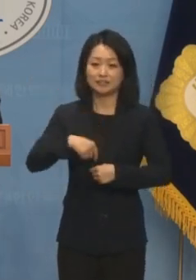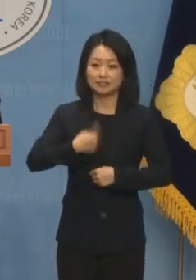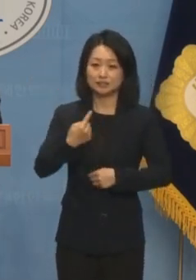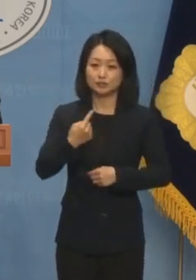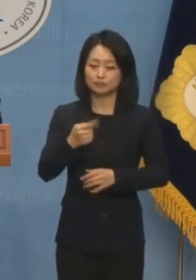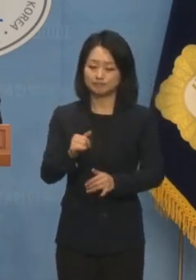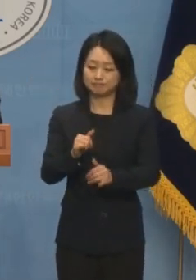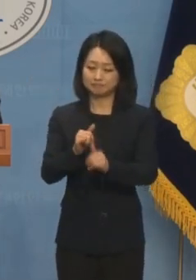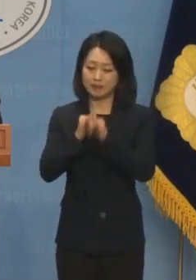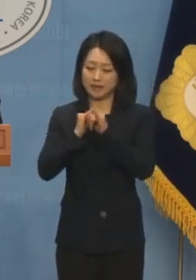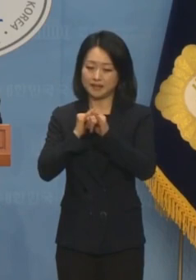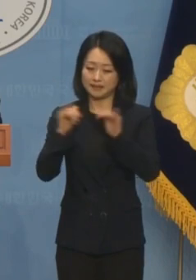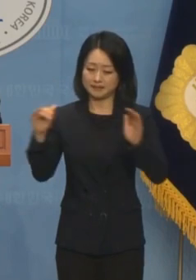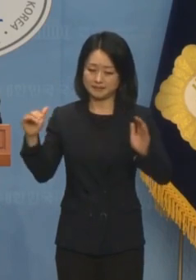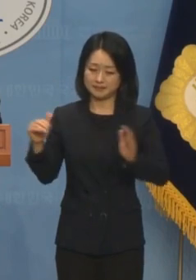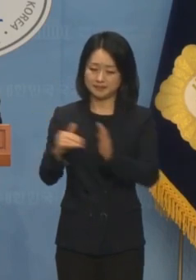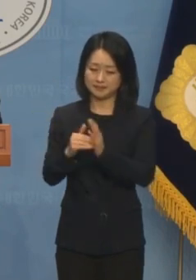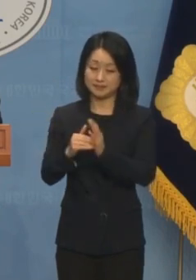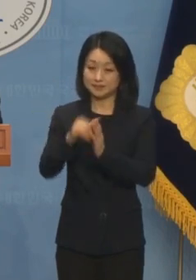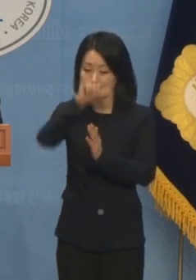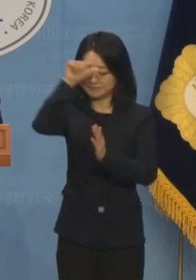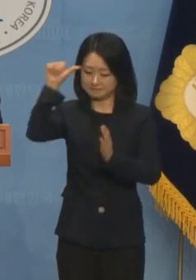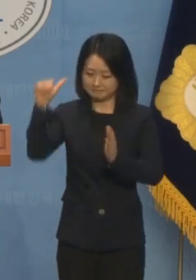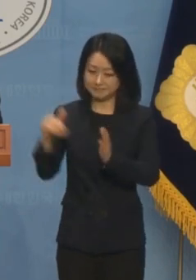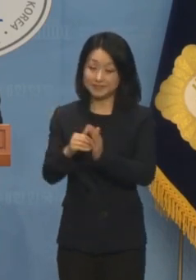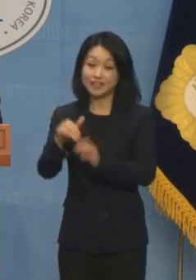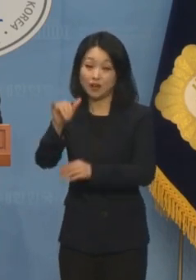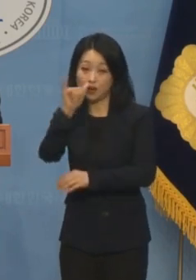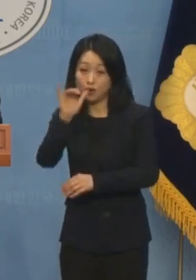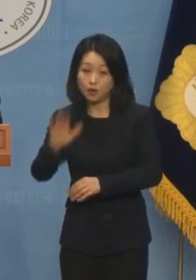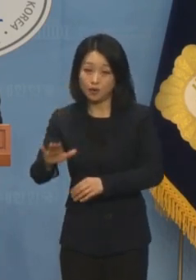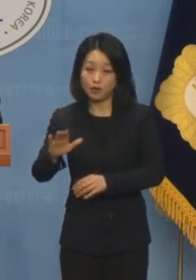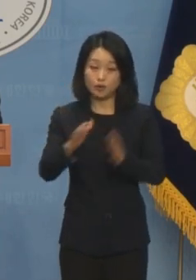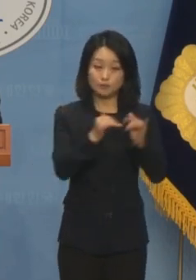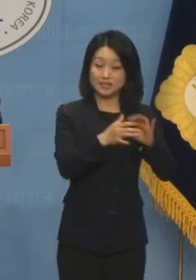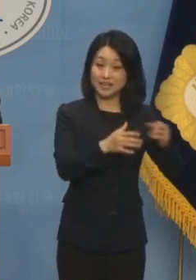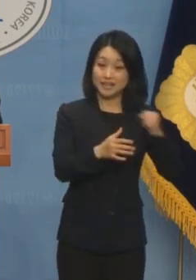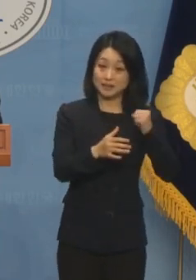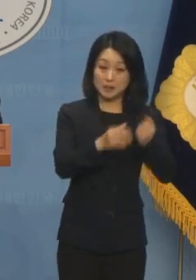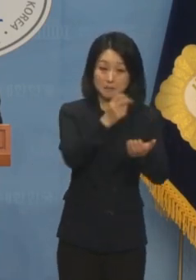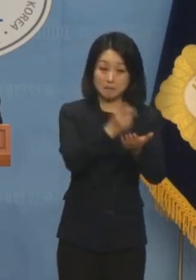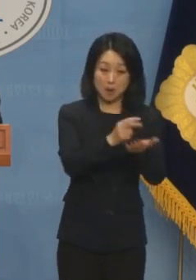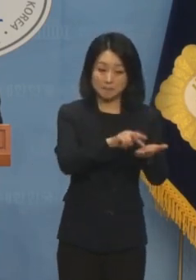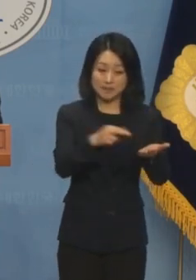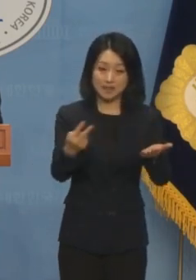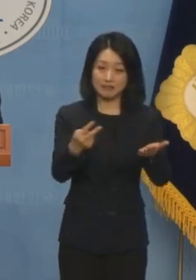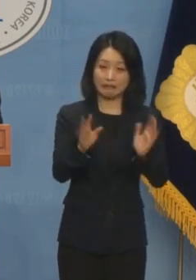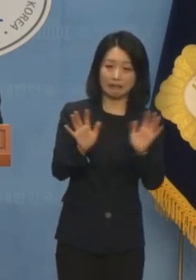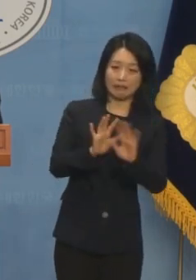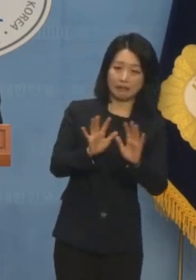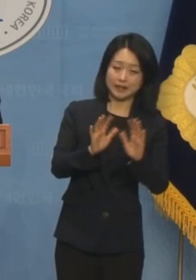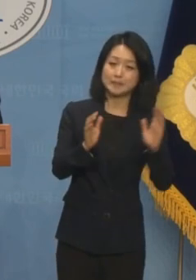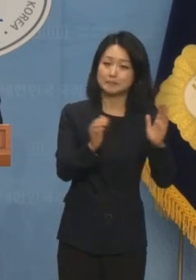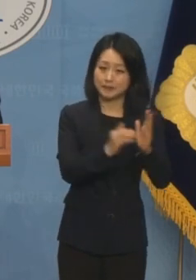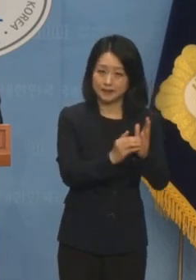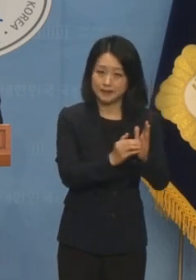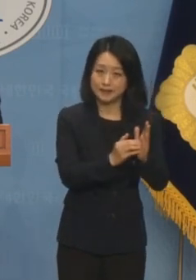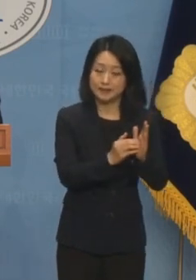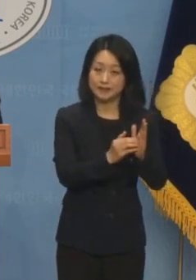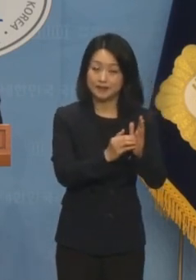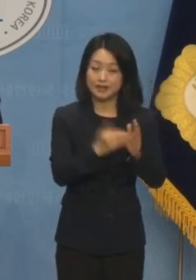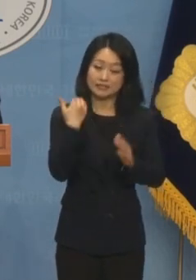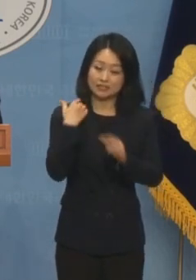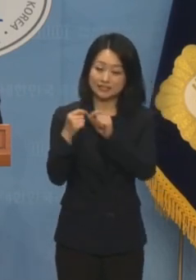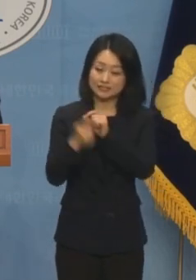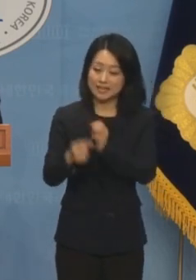삶을 포기하는 사태까지 벌어졌지만 국민의힘은 관련법 개정을 회피해 왔습니다.